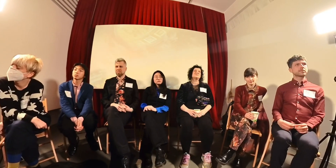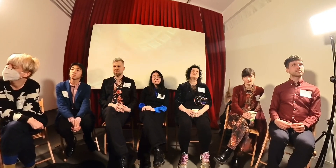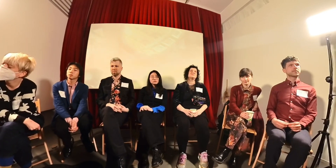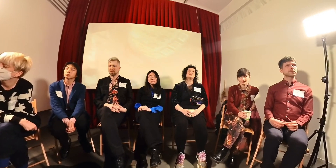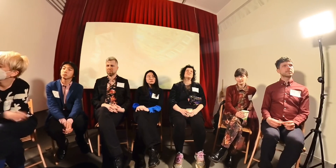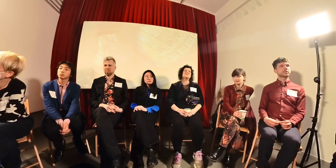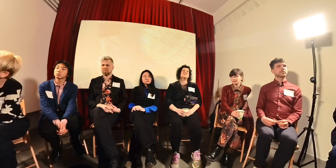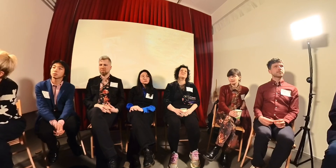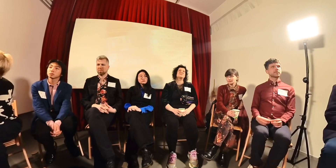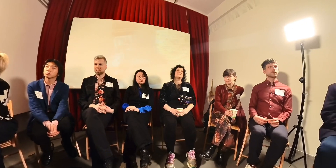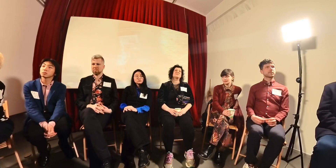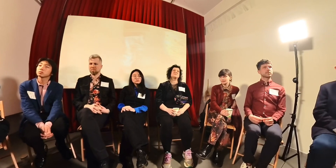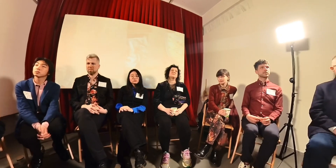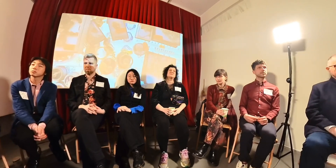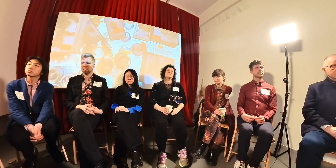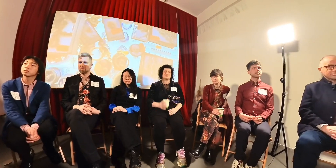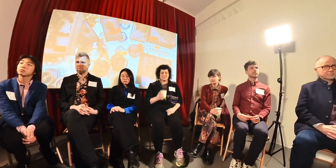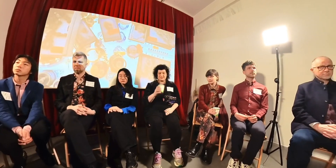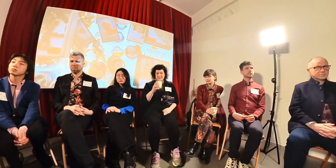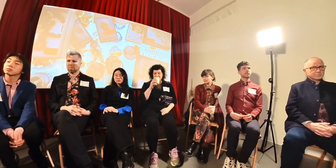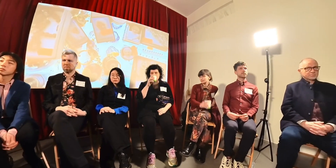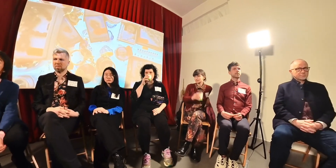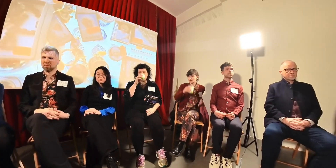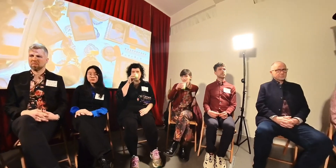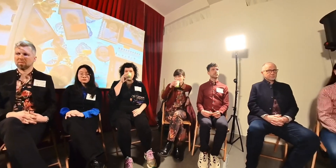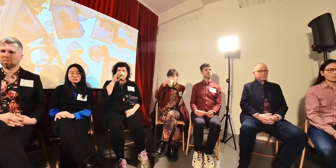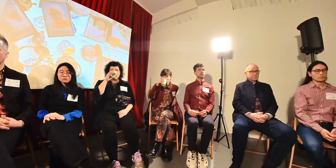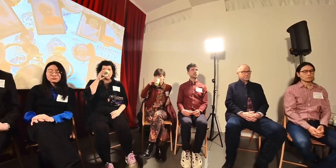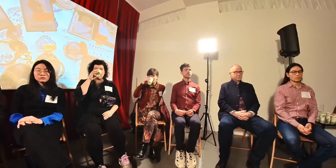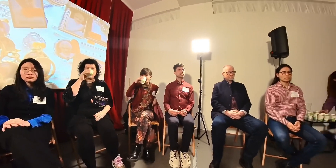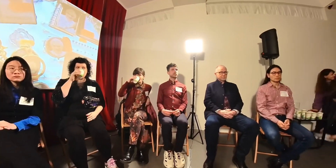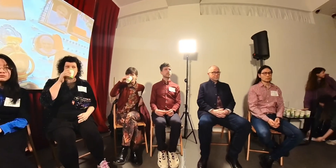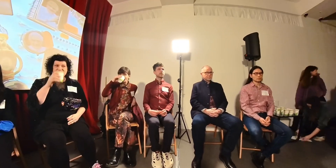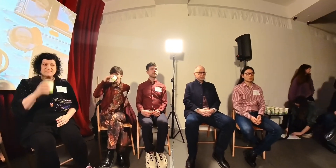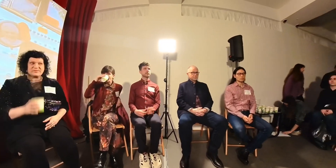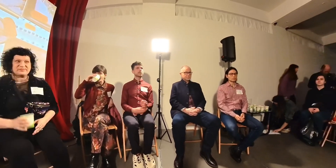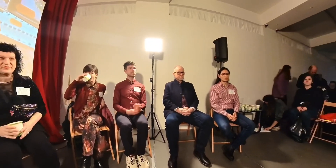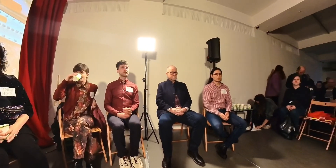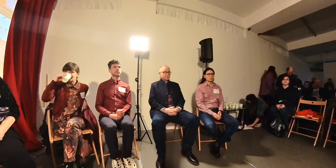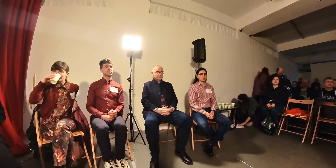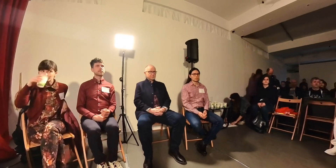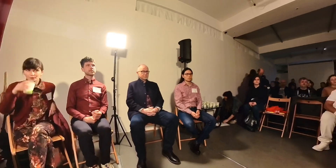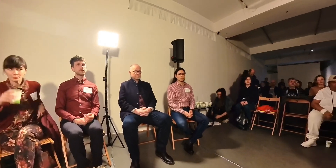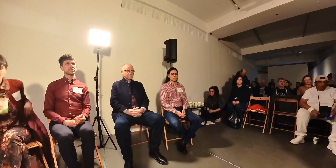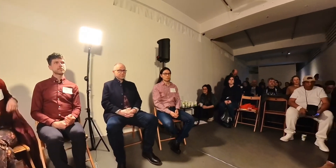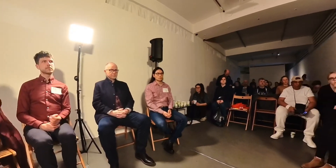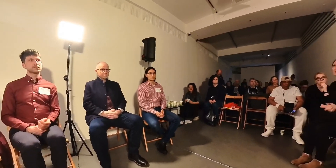kontinuující, pokračující uměleckou činnost a